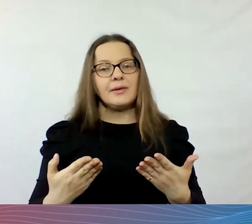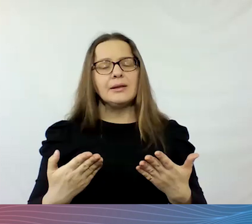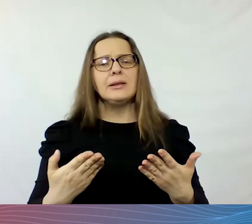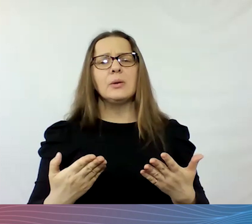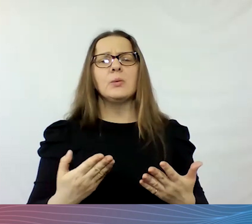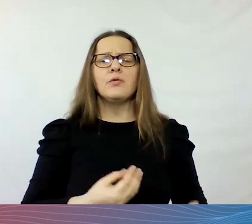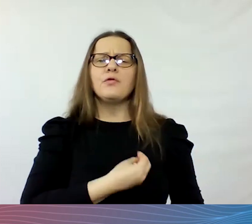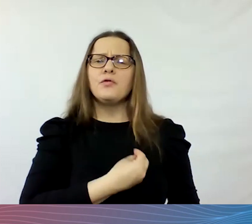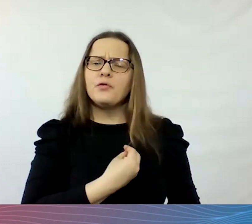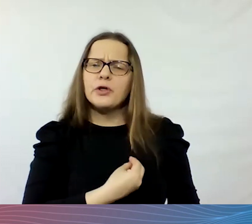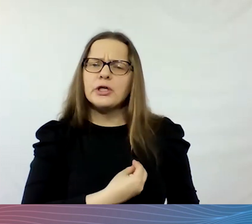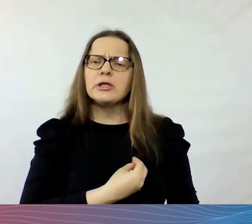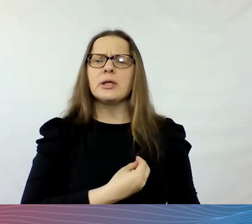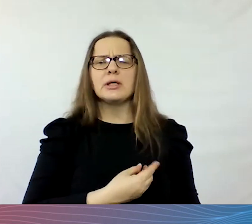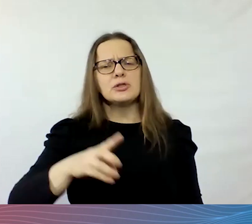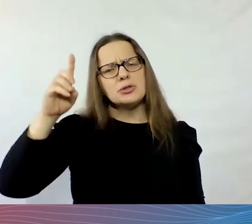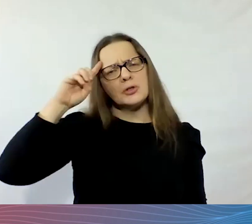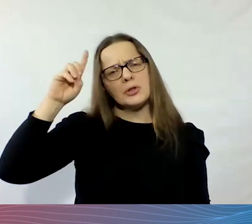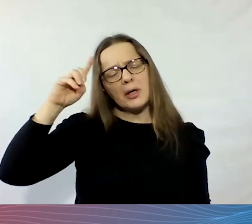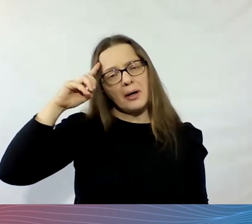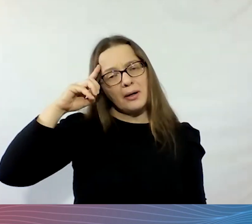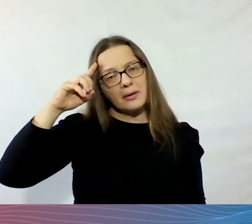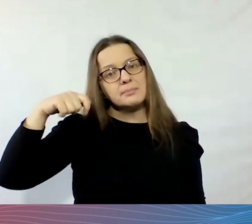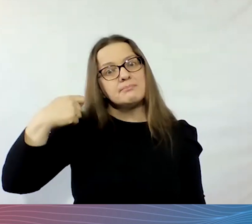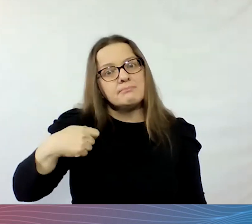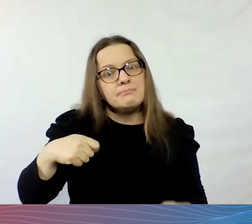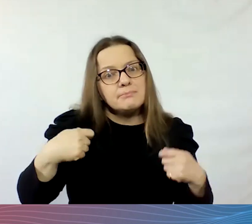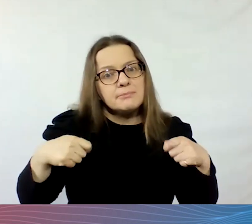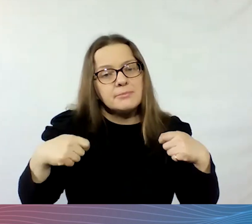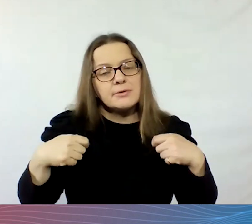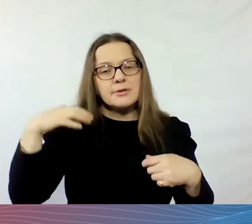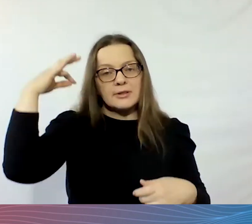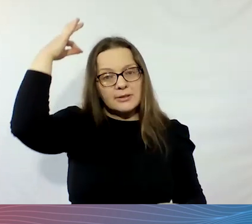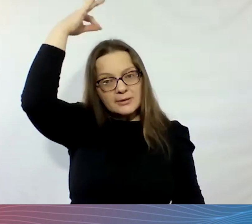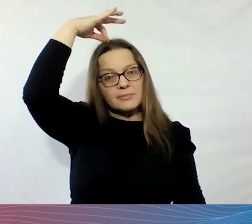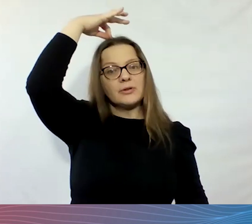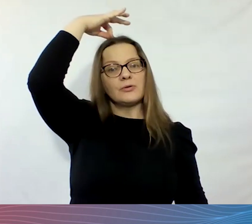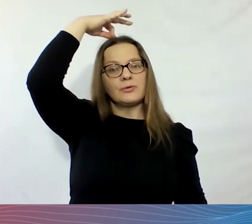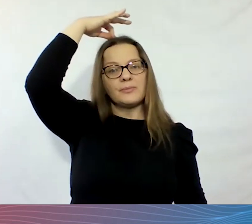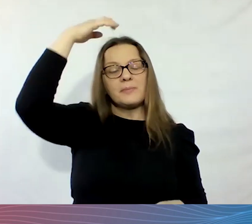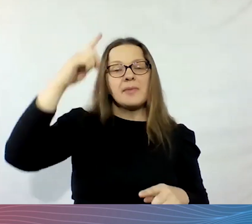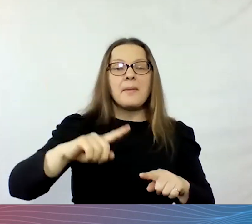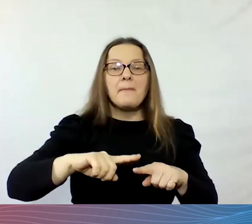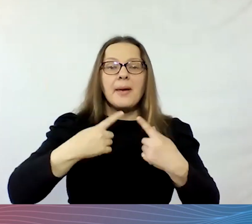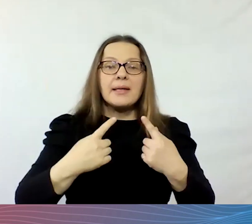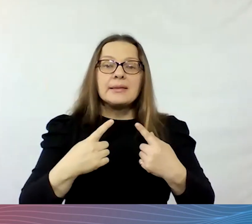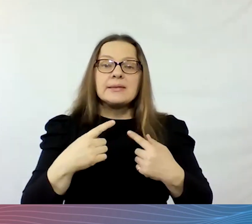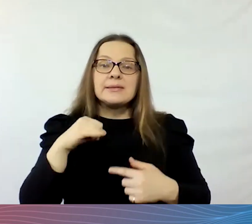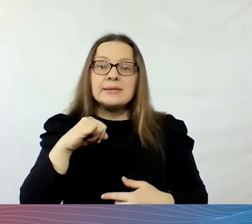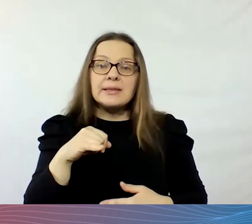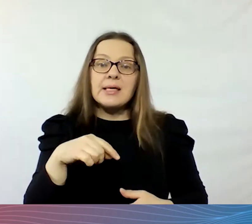dia, vai fazer com que, irmão, nós todos juntos estejamos avançando para o